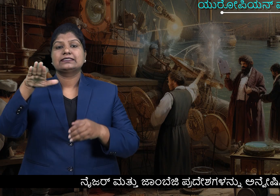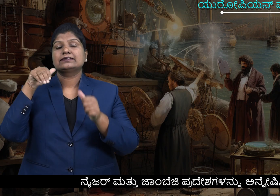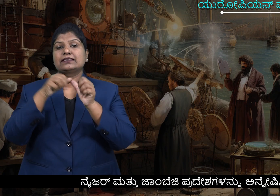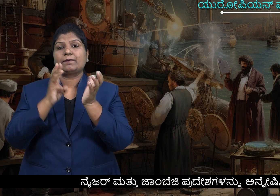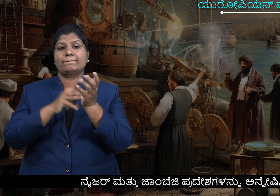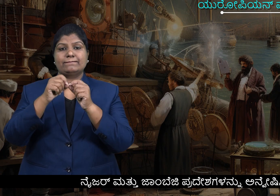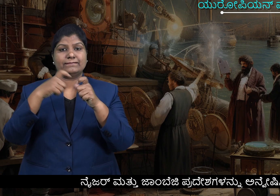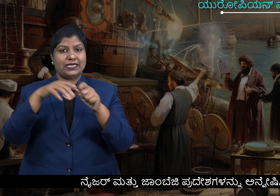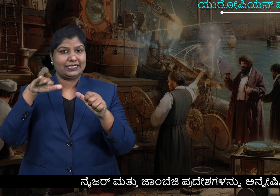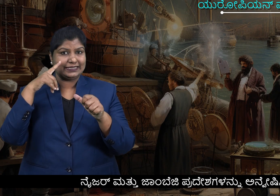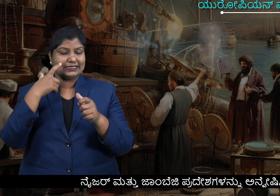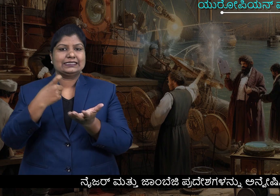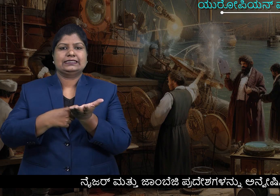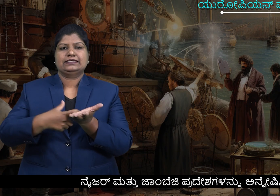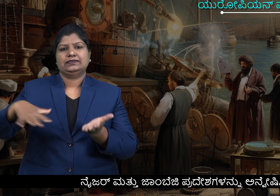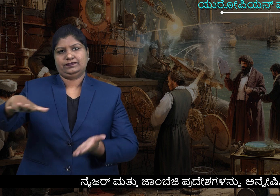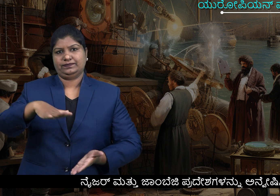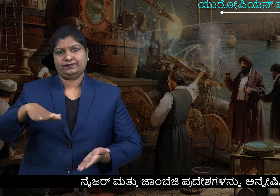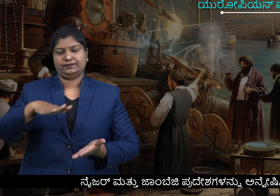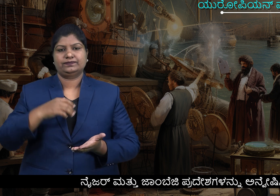ಪ್ರದೇಶಗಳನ್ನು ಅನ್ವೇಷಿಸಿದರು.